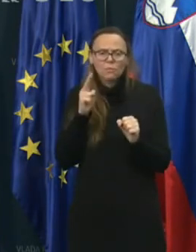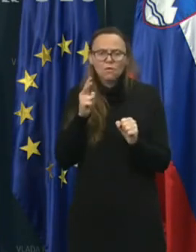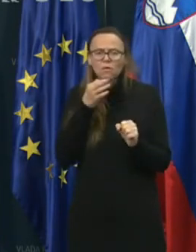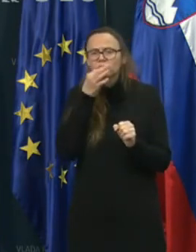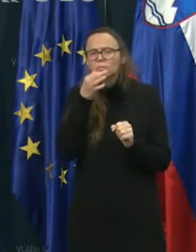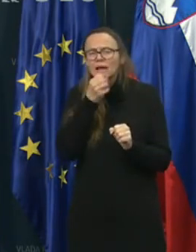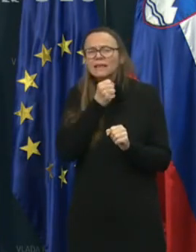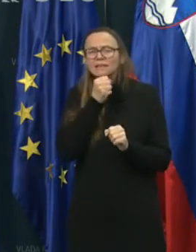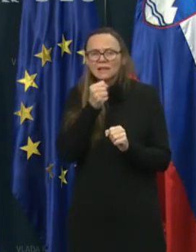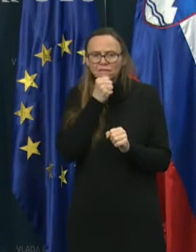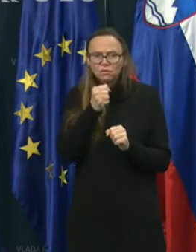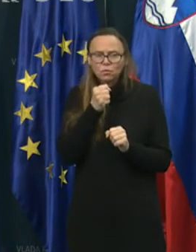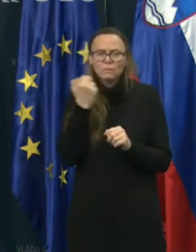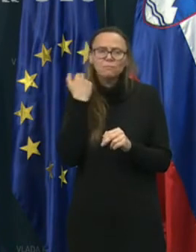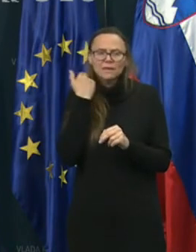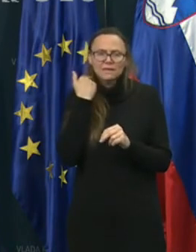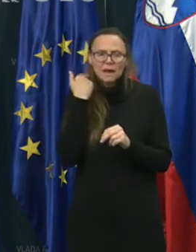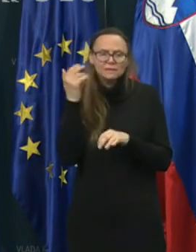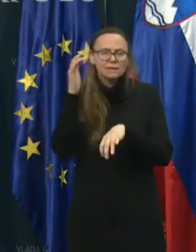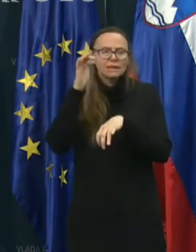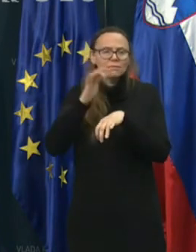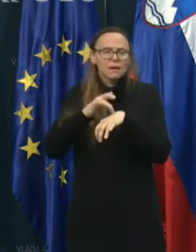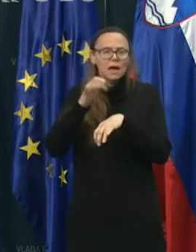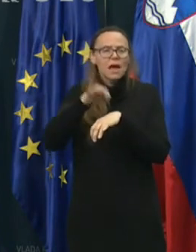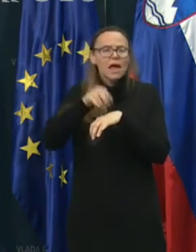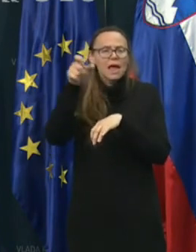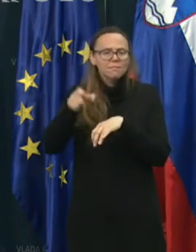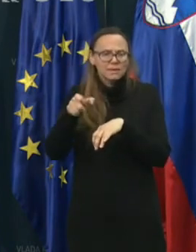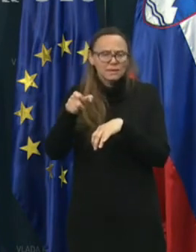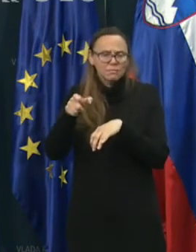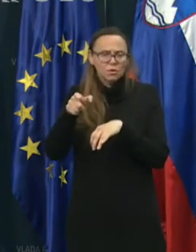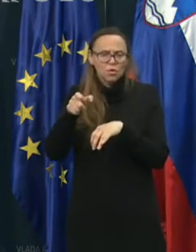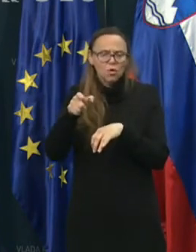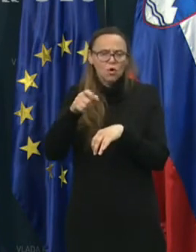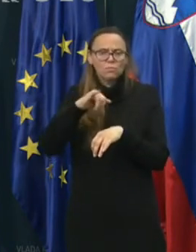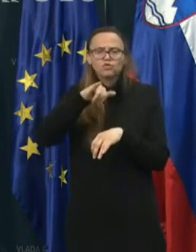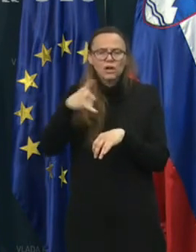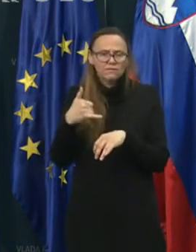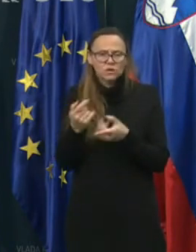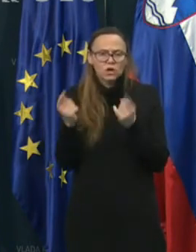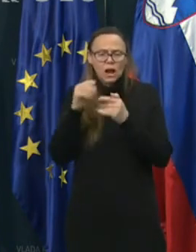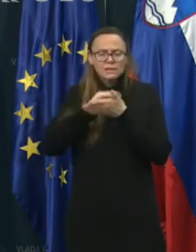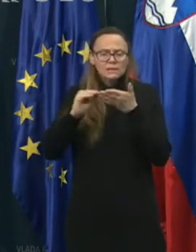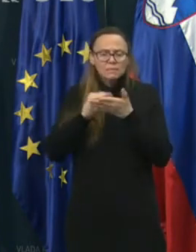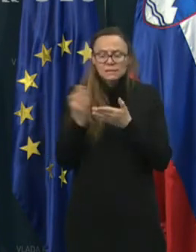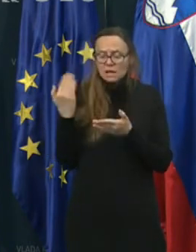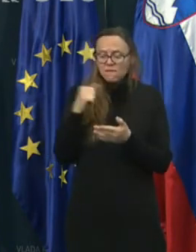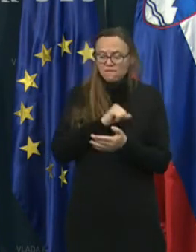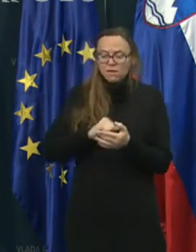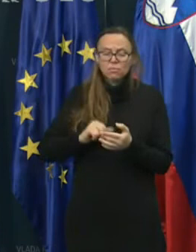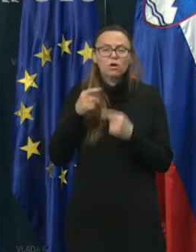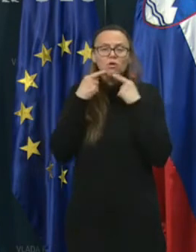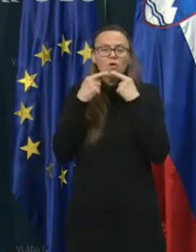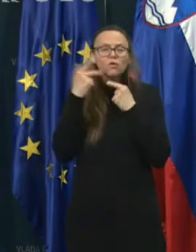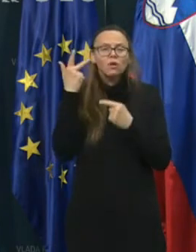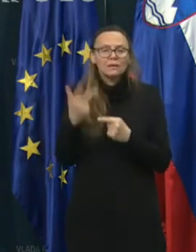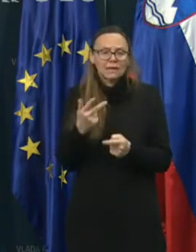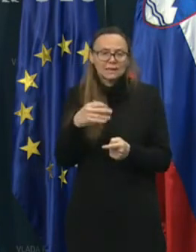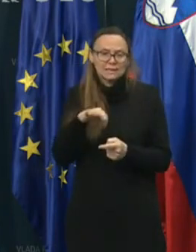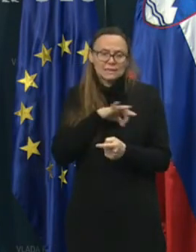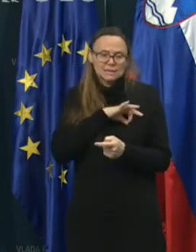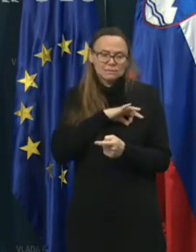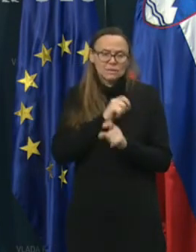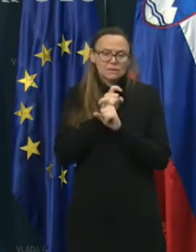epidemiologom Tomom Jeffersonom ali pa v zapisu iz lanskega februarja, ki govori o 30 smrtnih žrtvah zaradi gripe pri